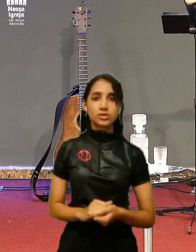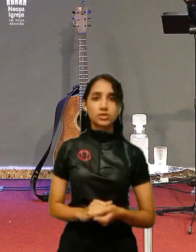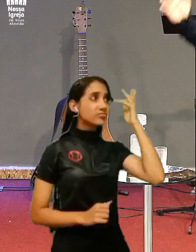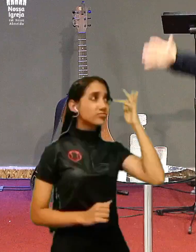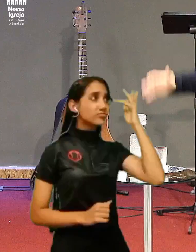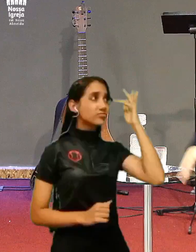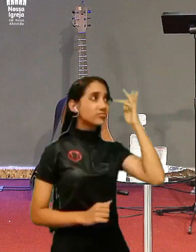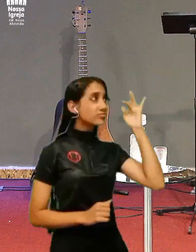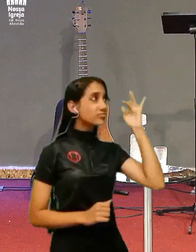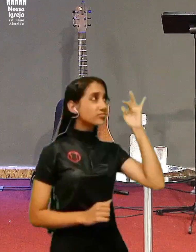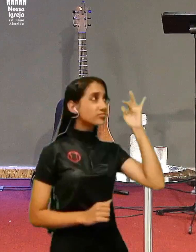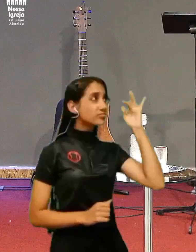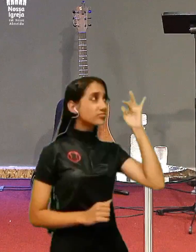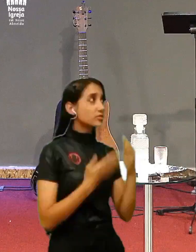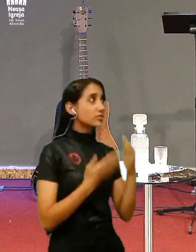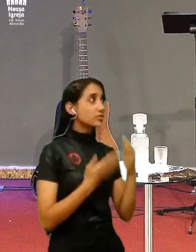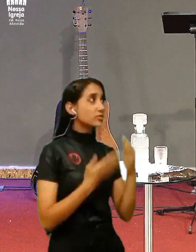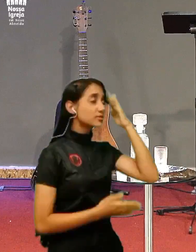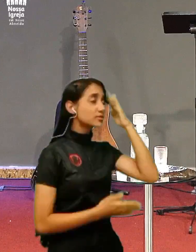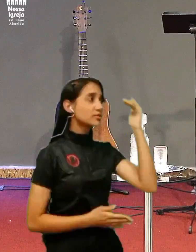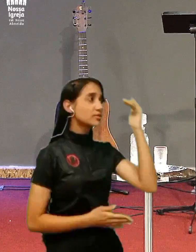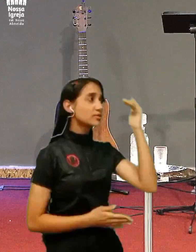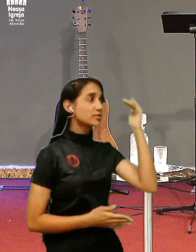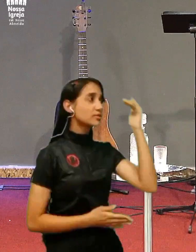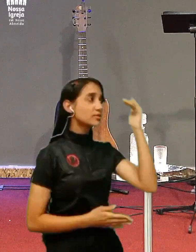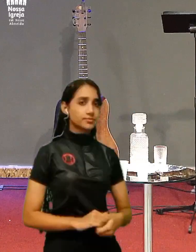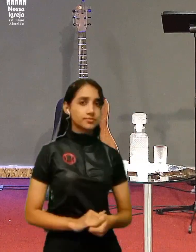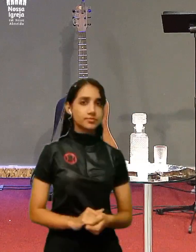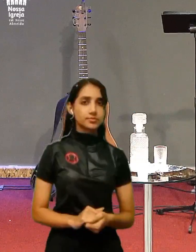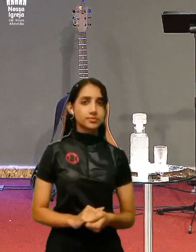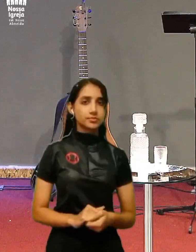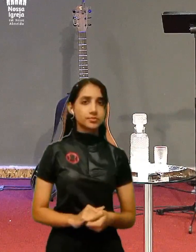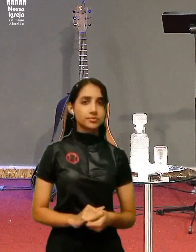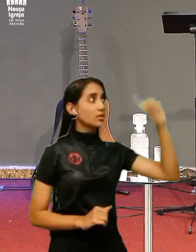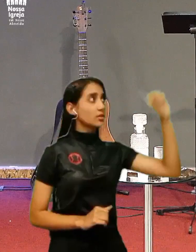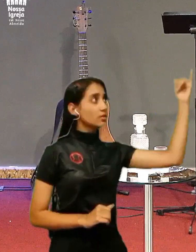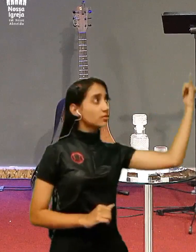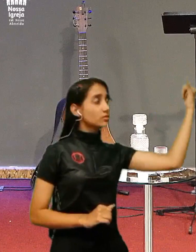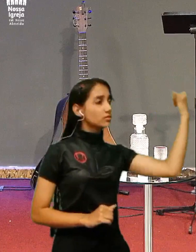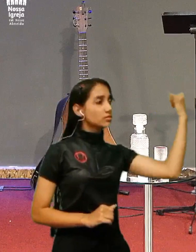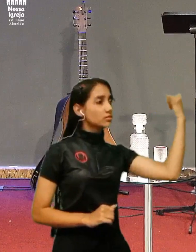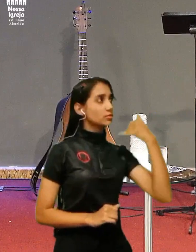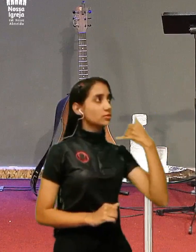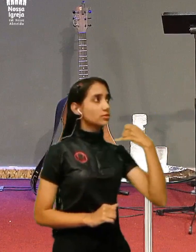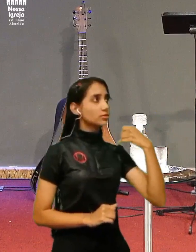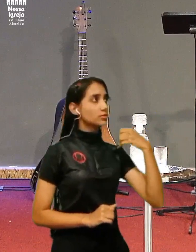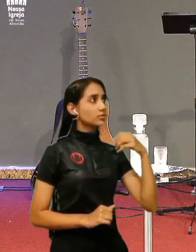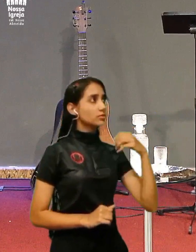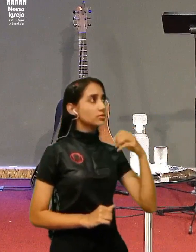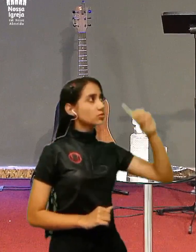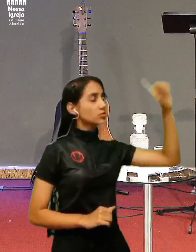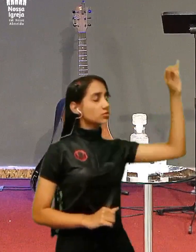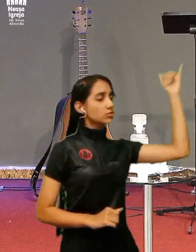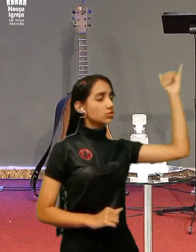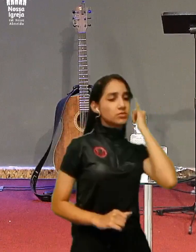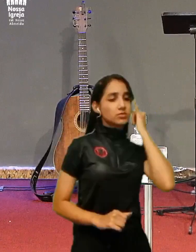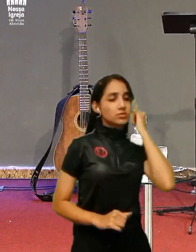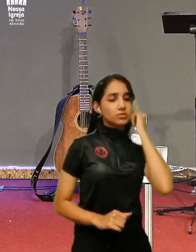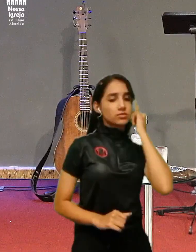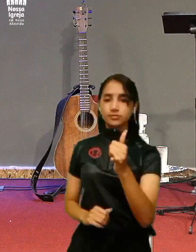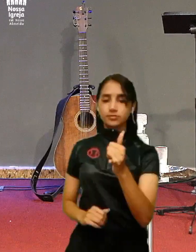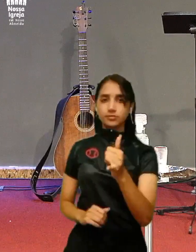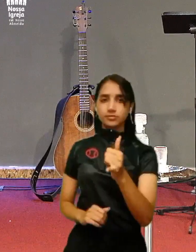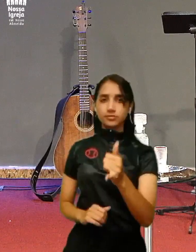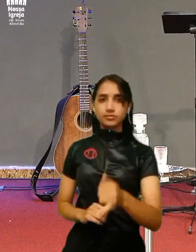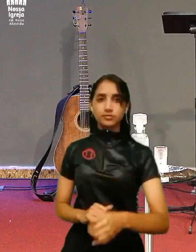tu sabes. E a resposta do Senhor é: profetiza sobre esses ossos.